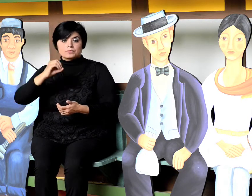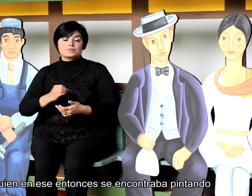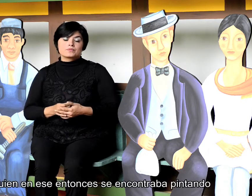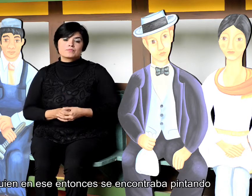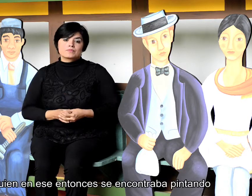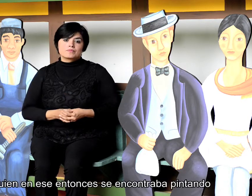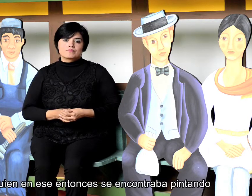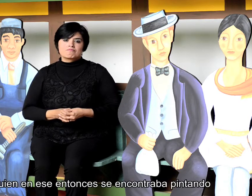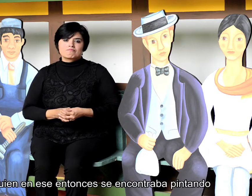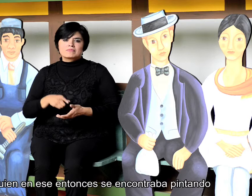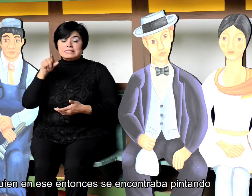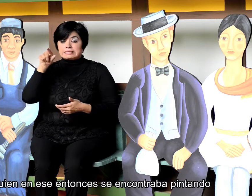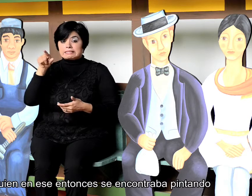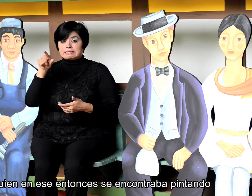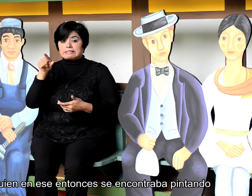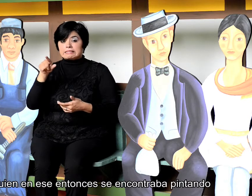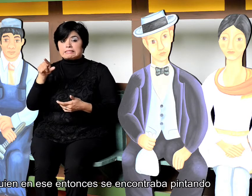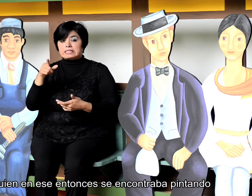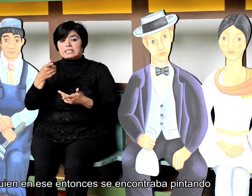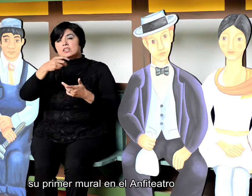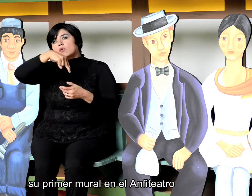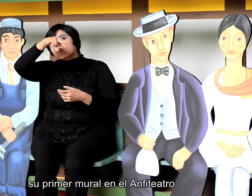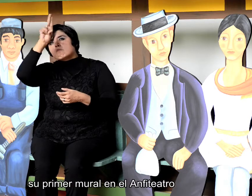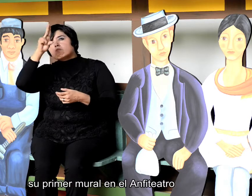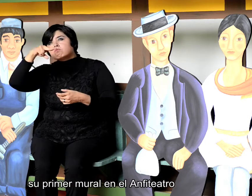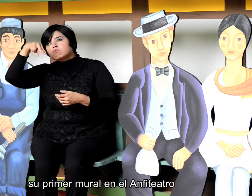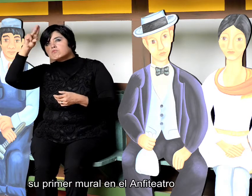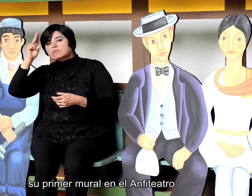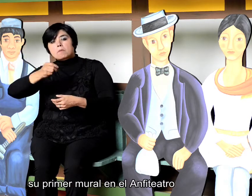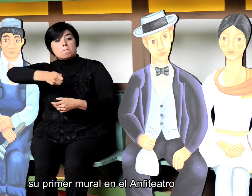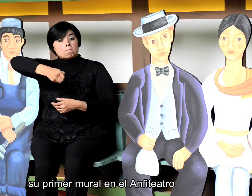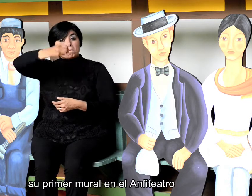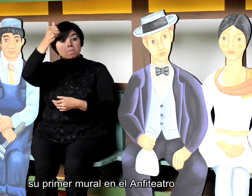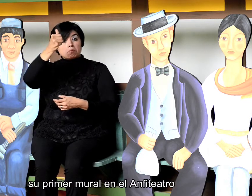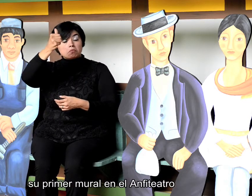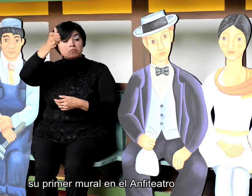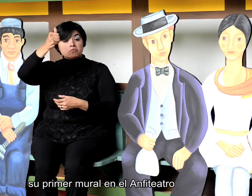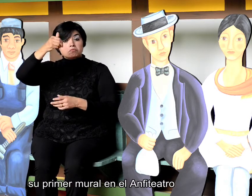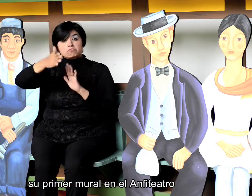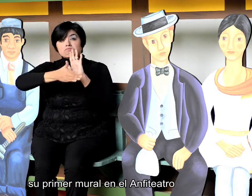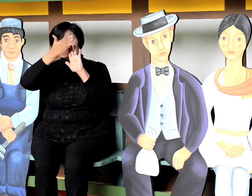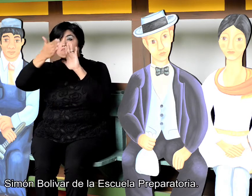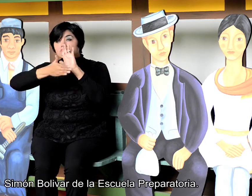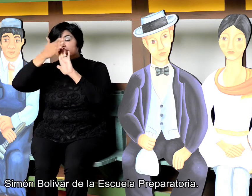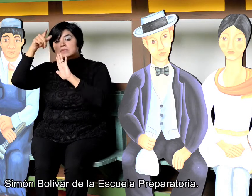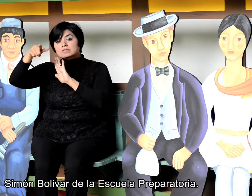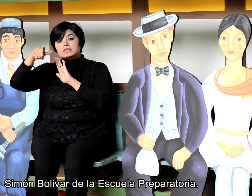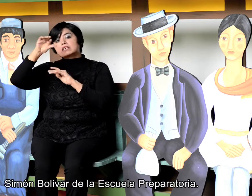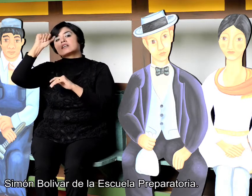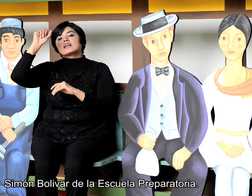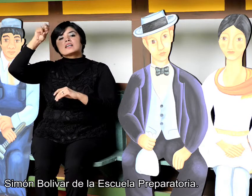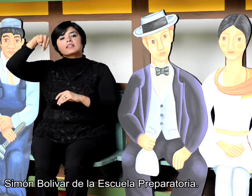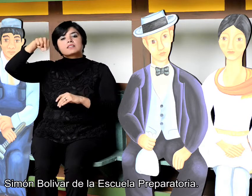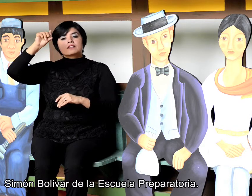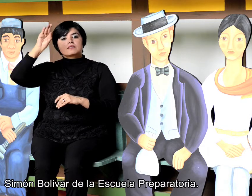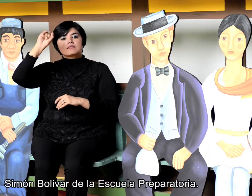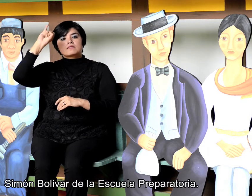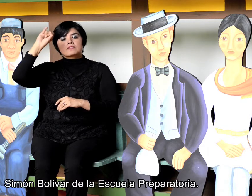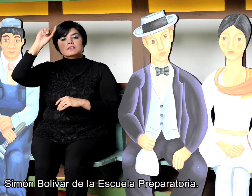quien en ese entonces se encontraba pintando su primer mural en el anfiteatro Simón Bolívar de